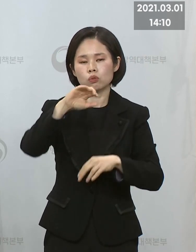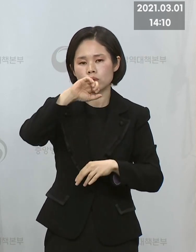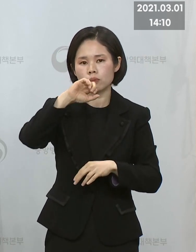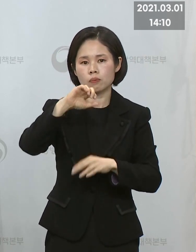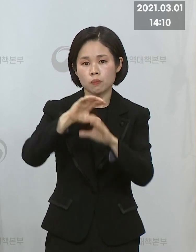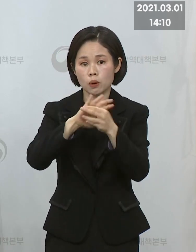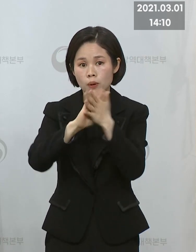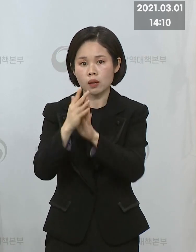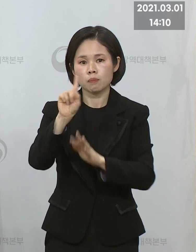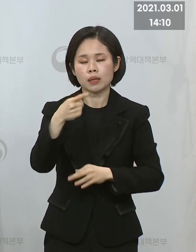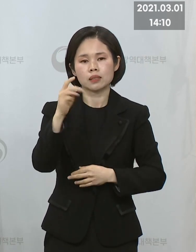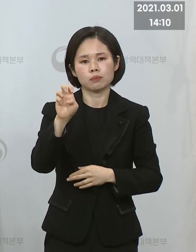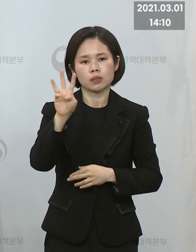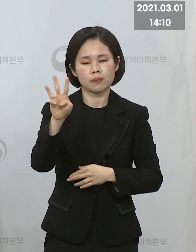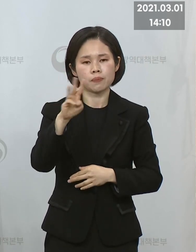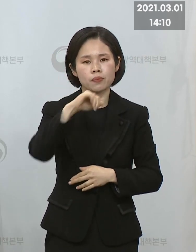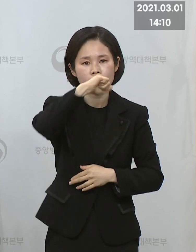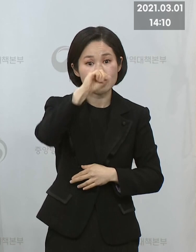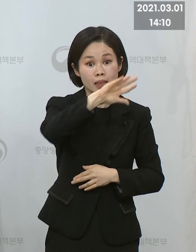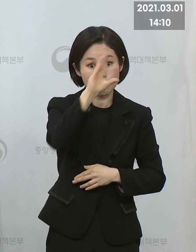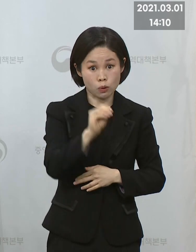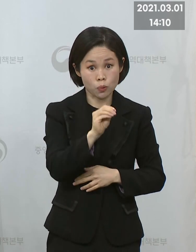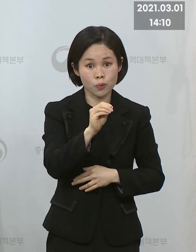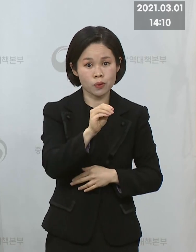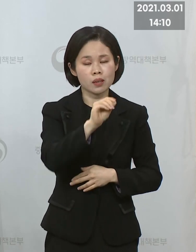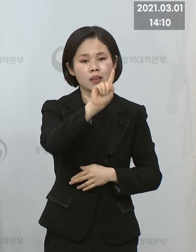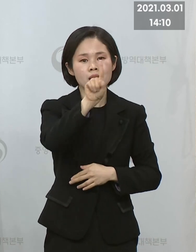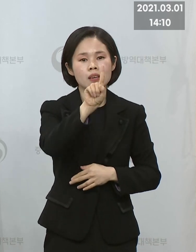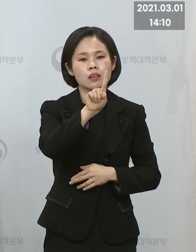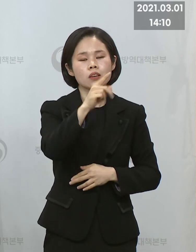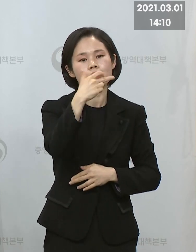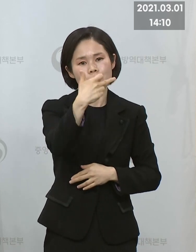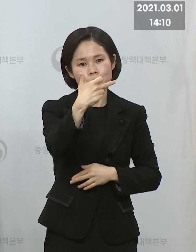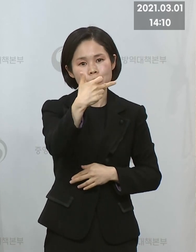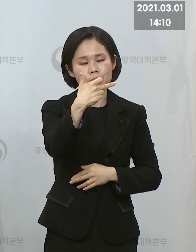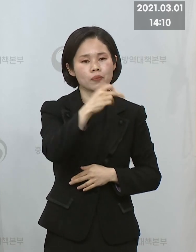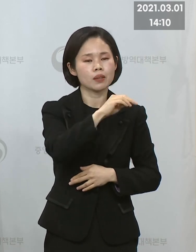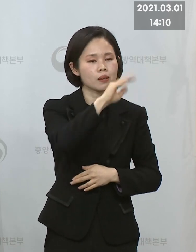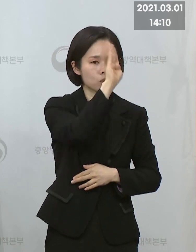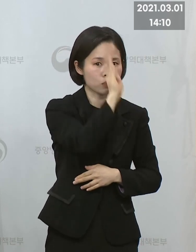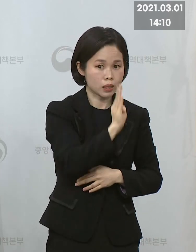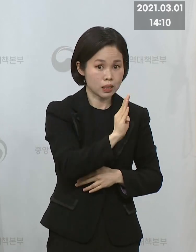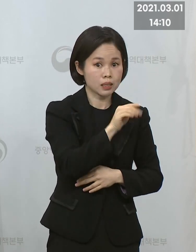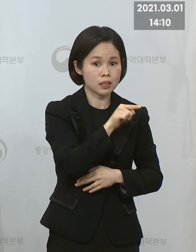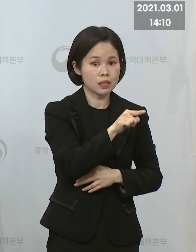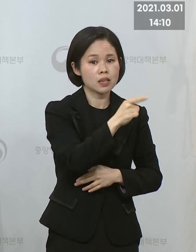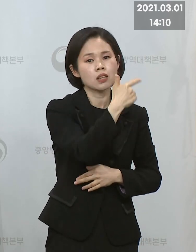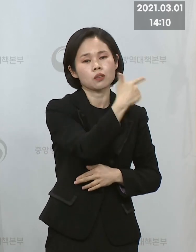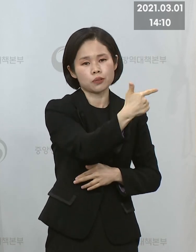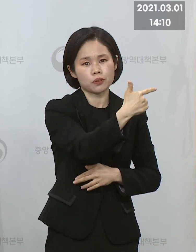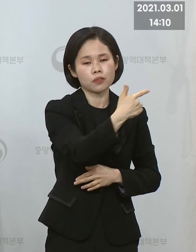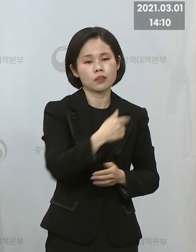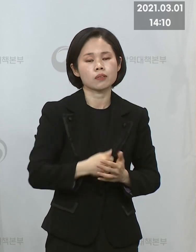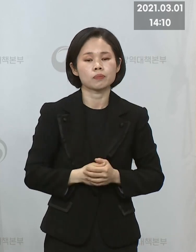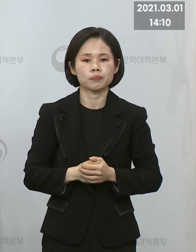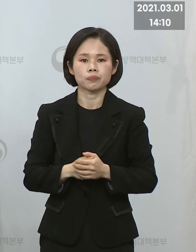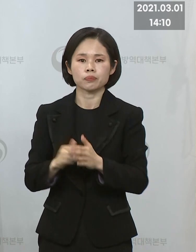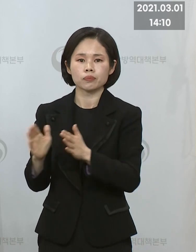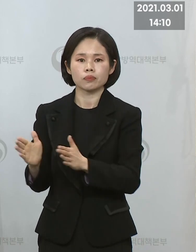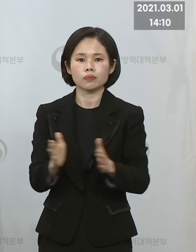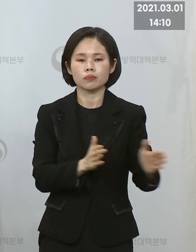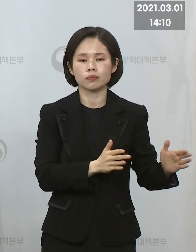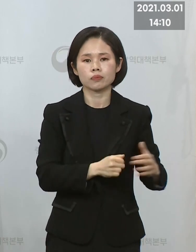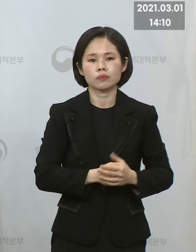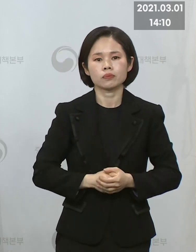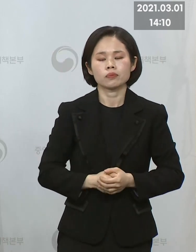바이러스가 133건, 남아공 변이 바이러스가 17건, 브라질 변이 바이러스가 6건입니다.